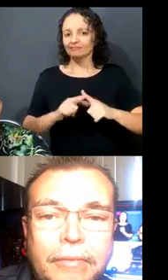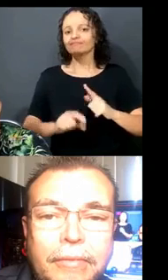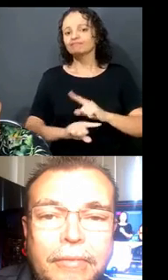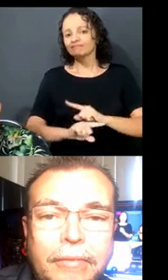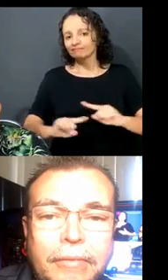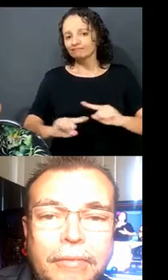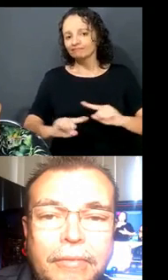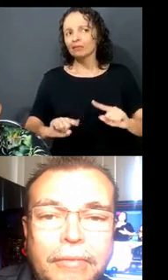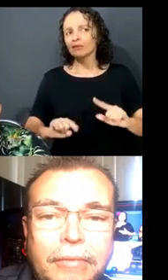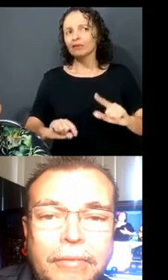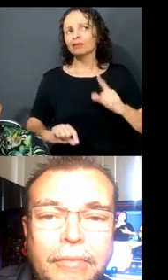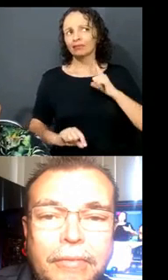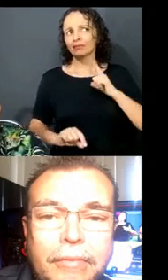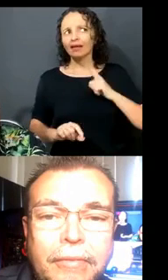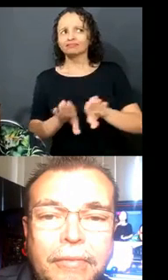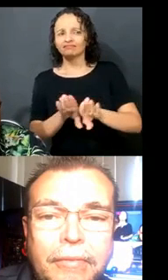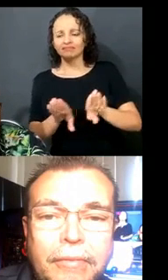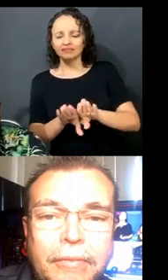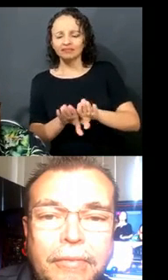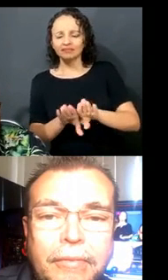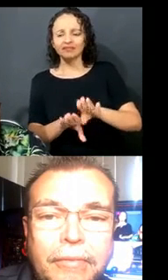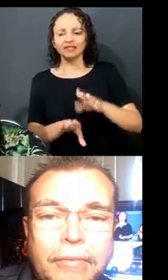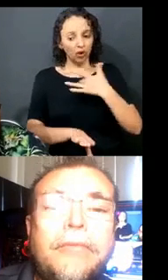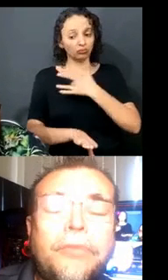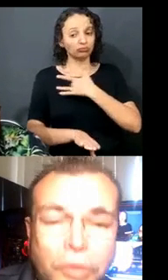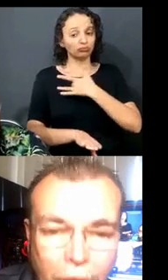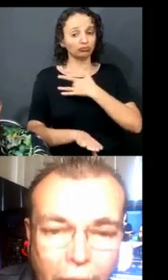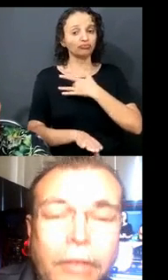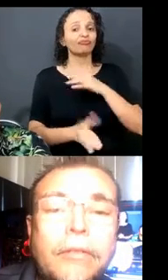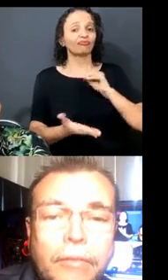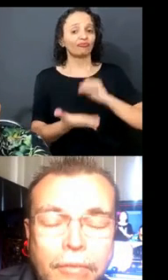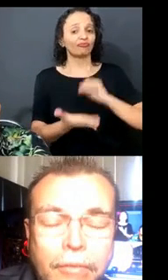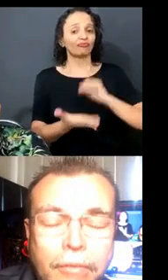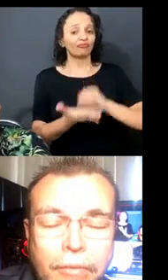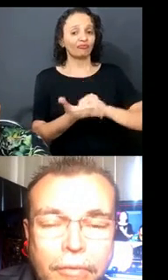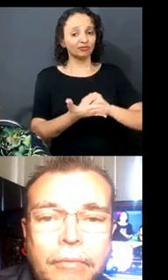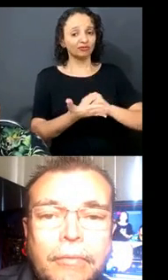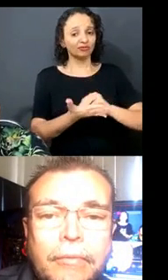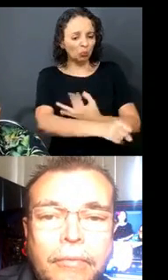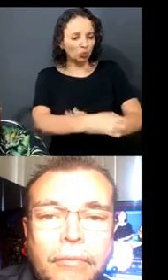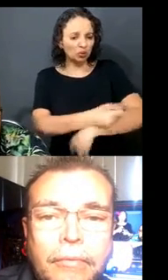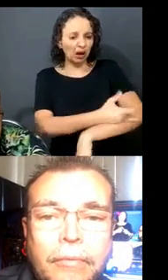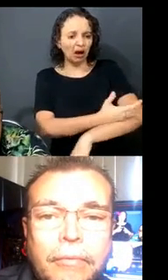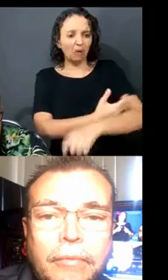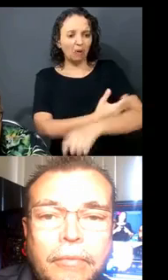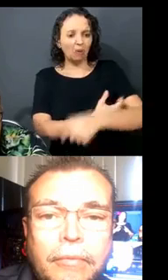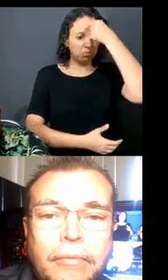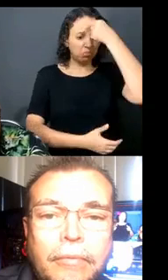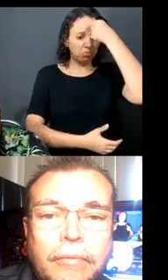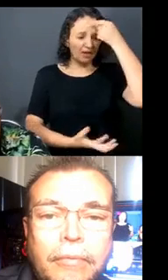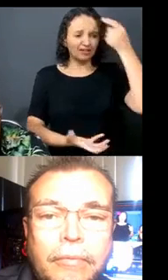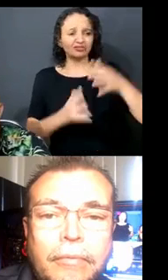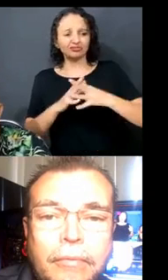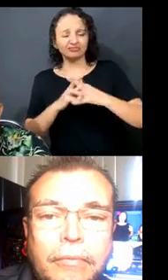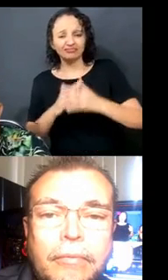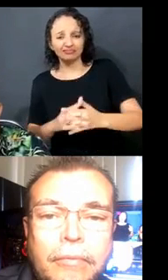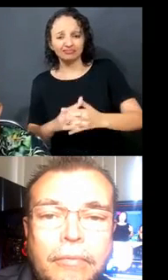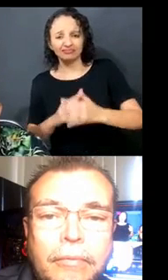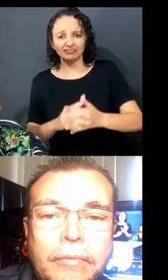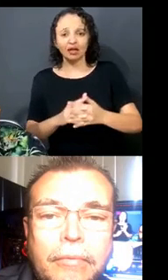espiritual, mas ela chega até a ser um nível de saúde emocional. Tanto é que até